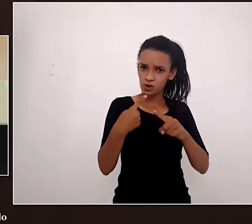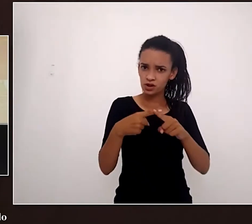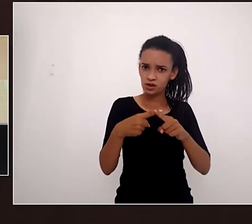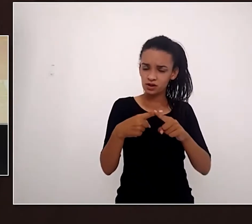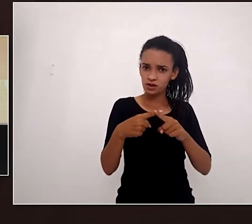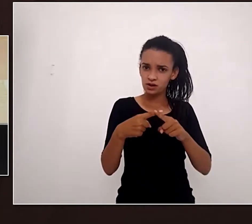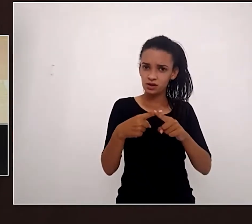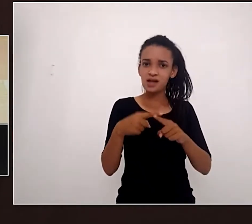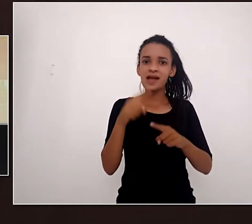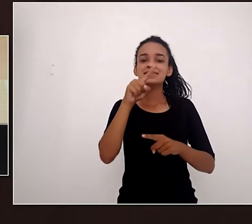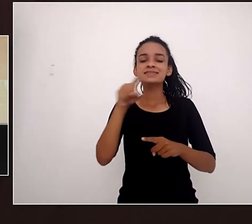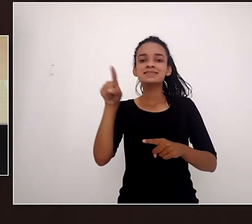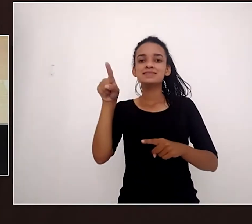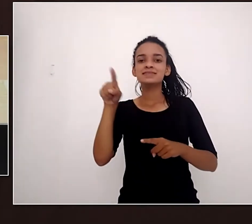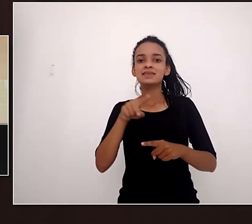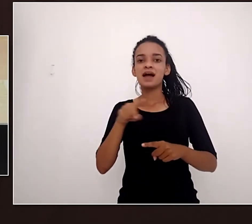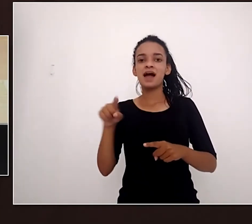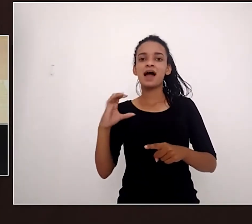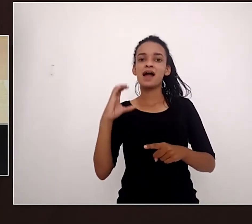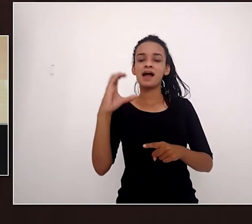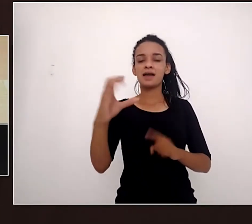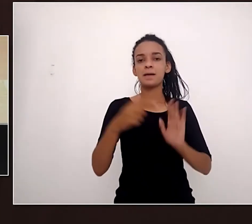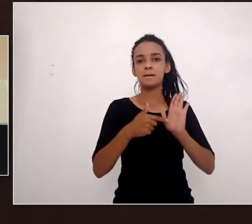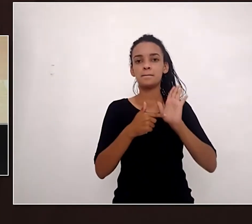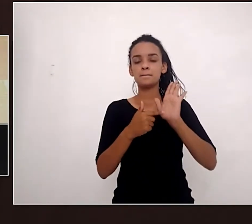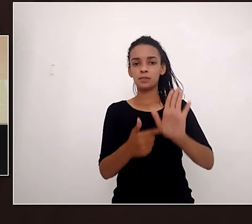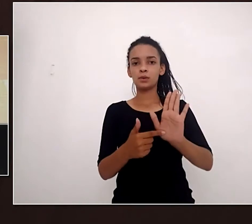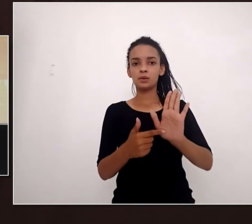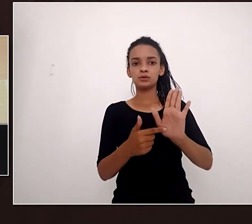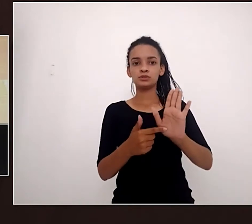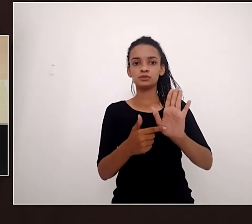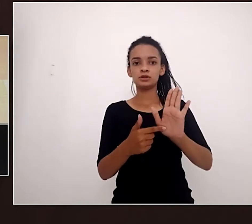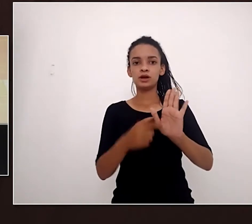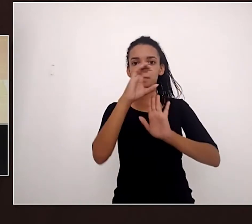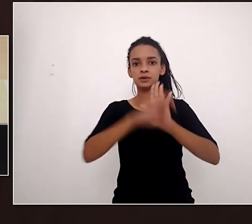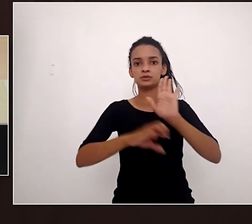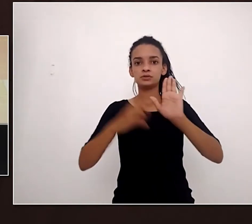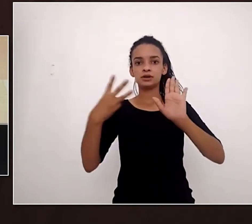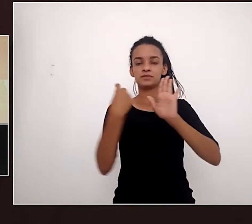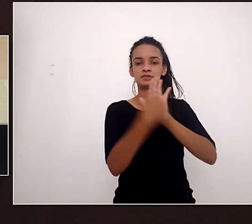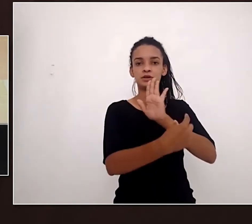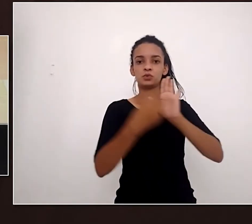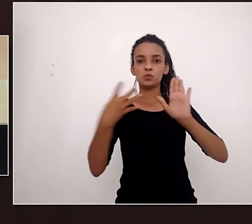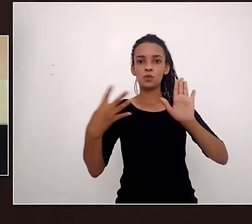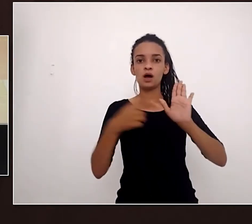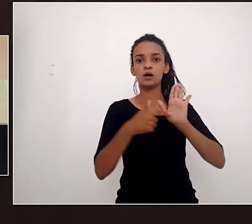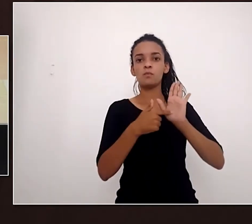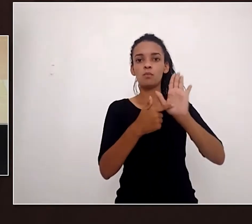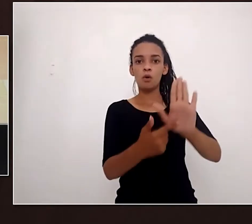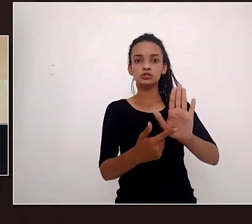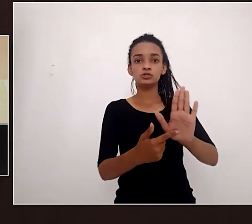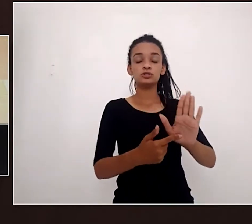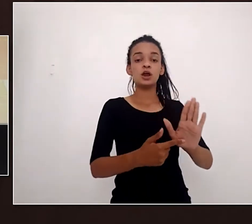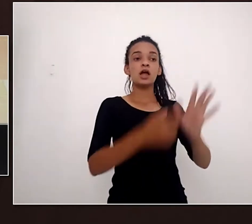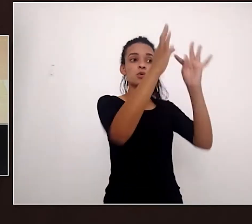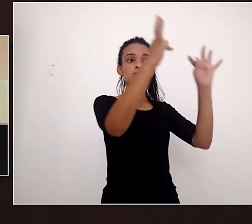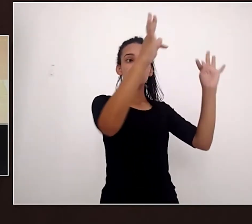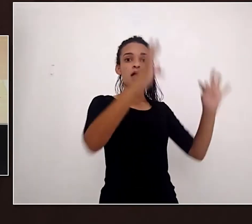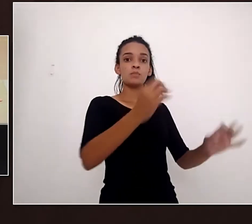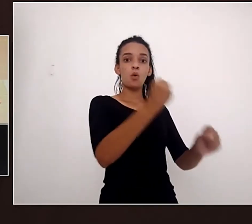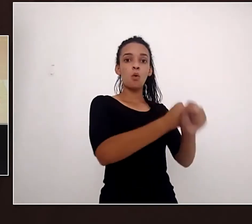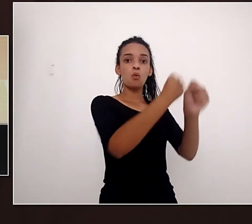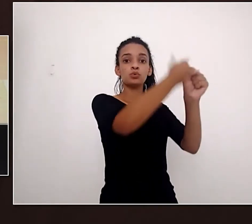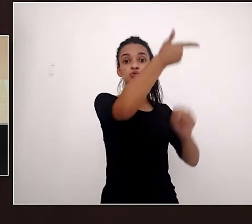lerem, lembra-se? Em Zacarias 3 e 4 era a reconstrução do templo, do segundo templo. O primeiro